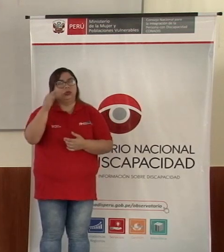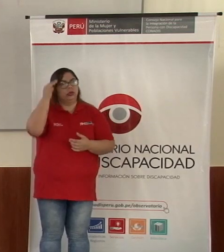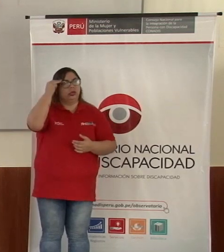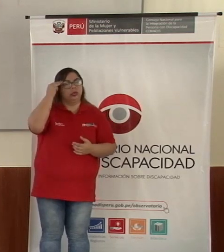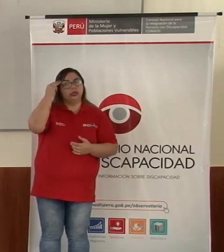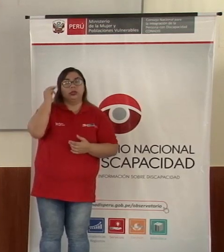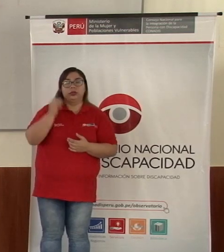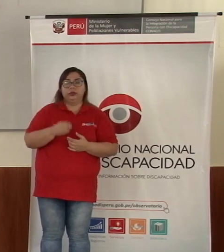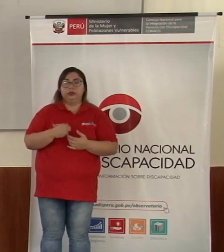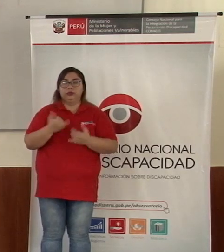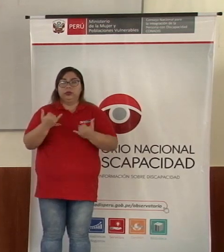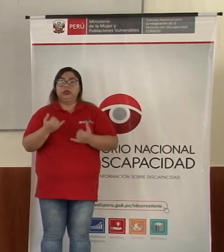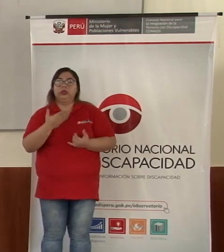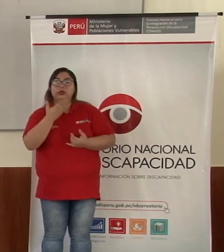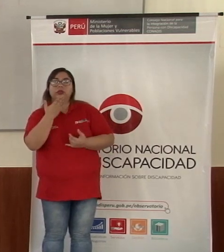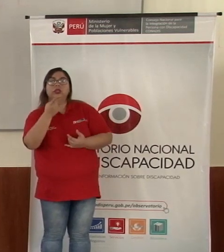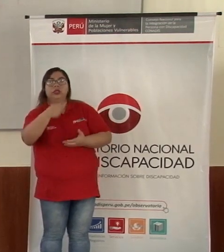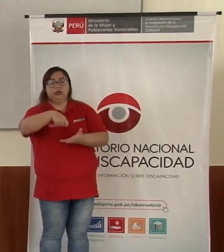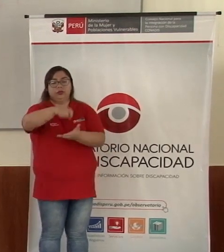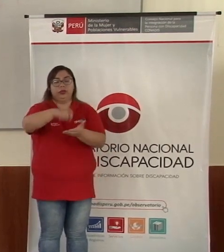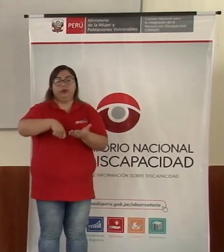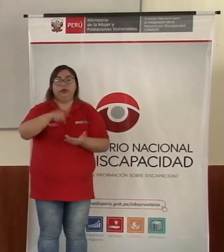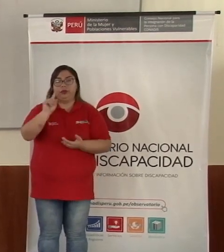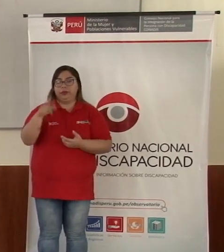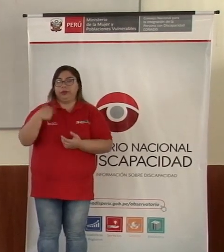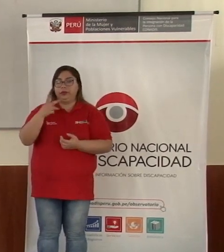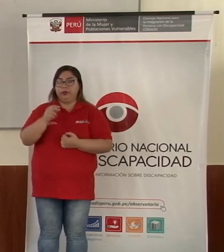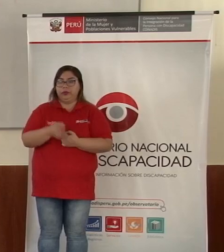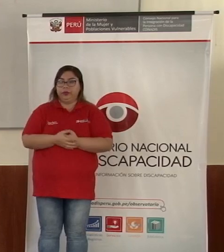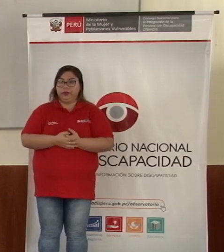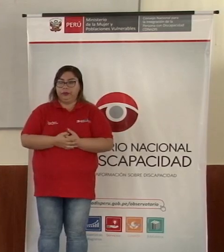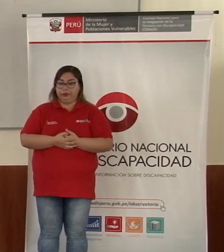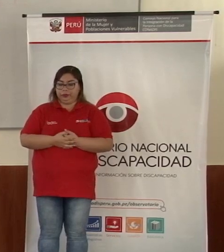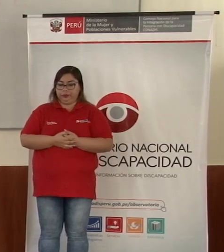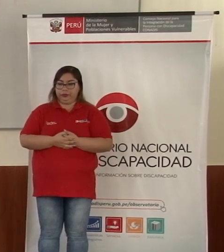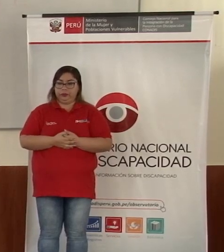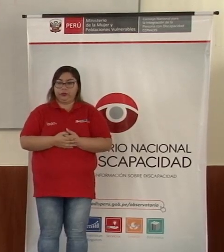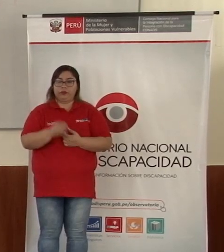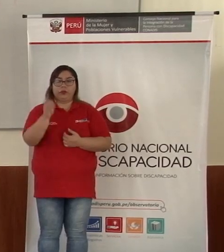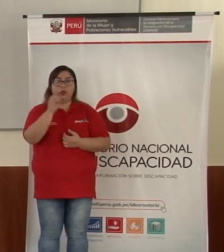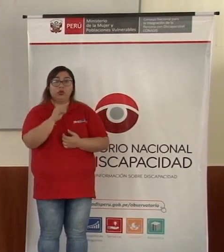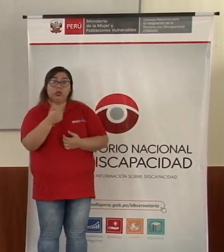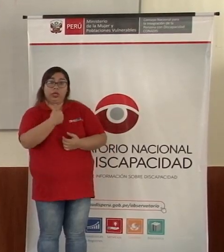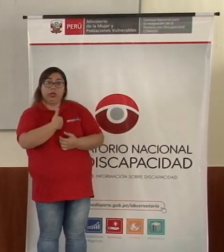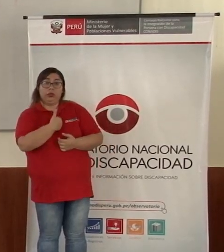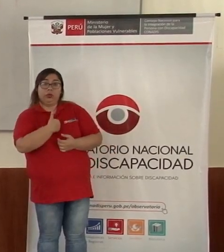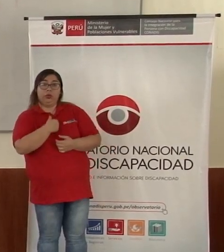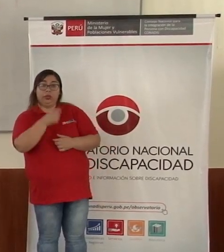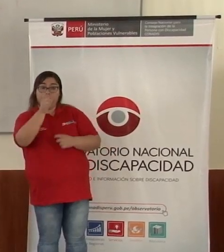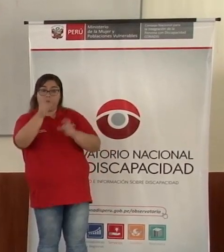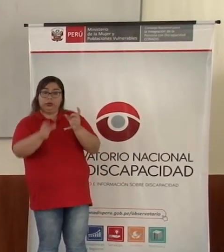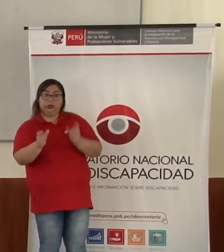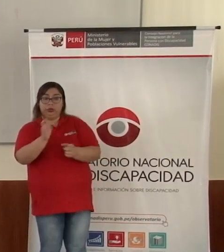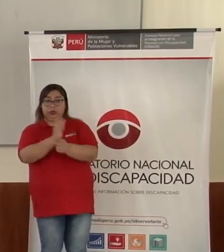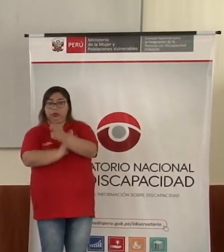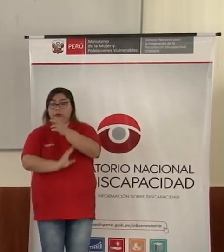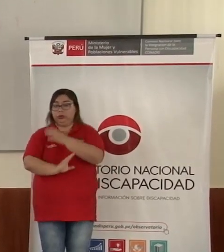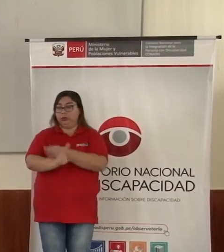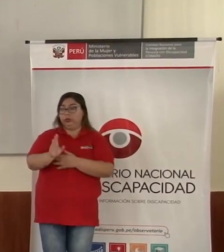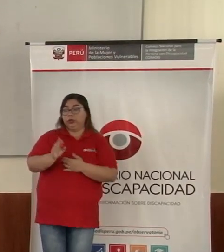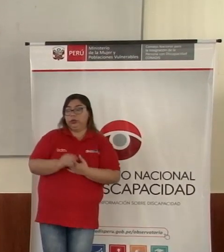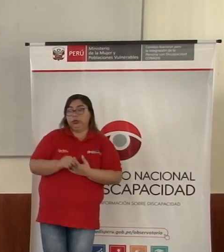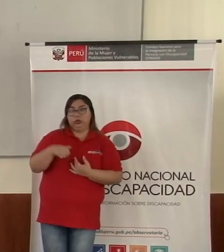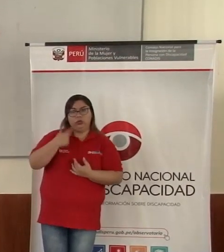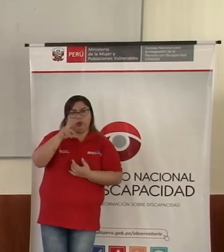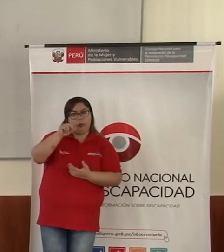mentales y los que no pueden firmar. O sea que una persona con distrofia muscular no